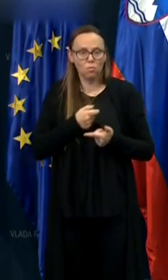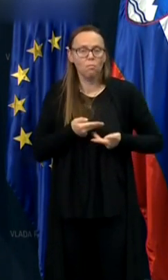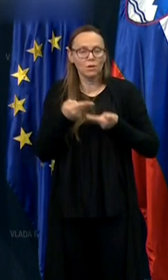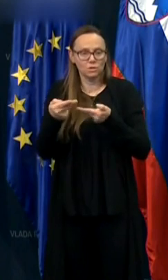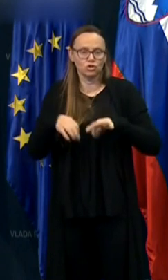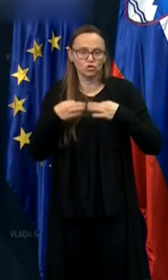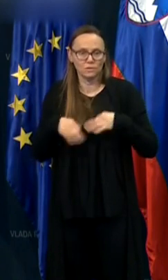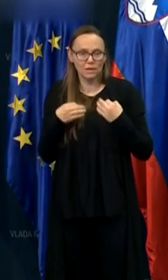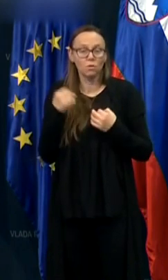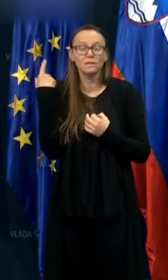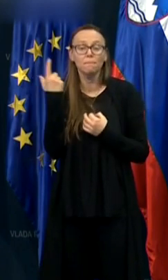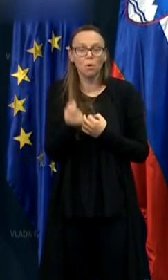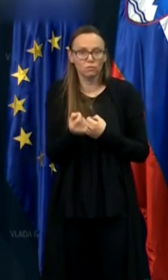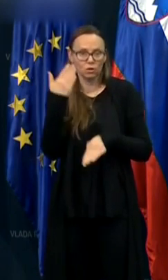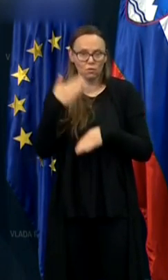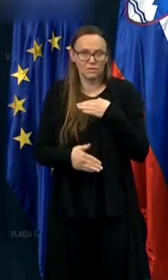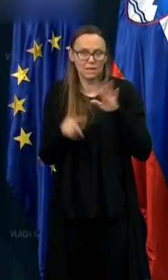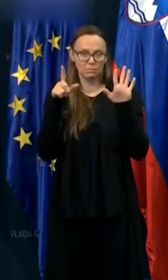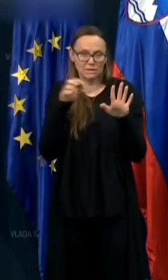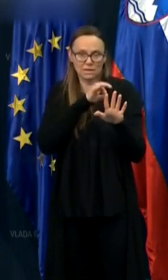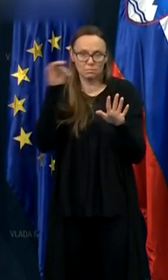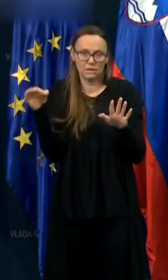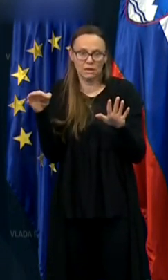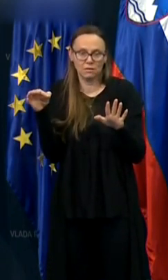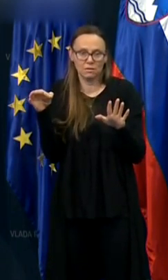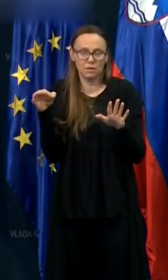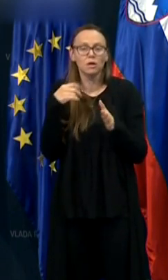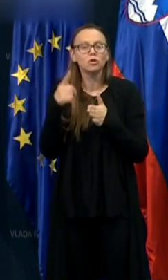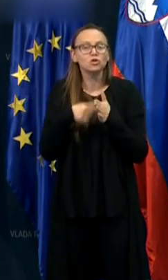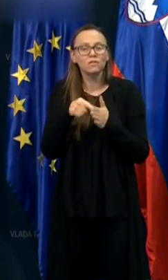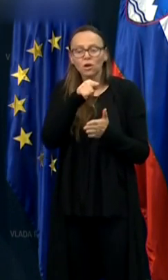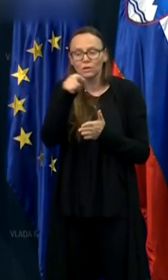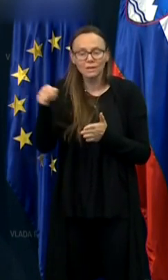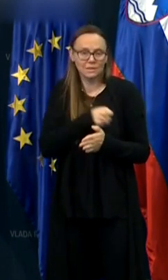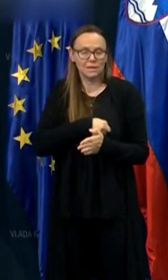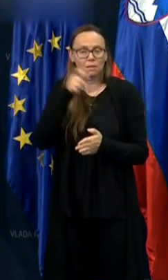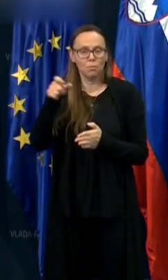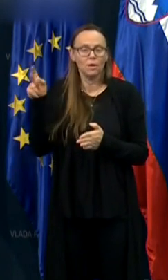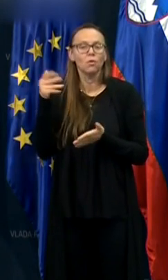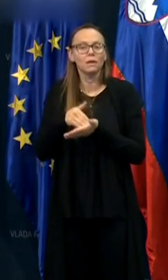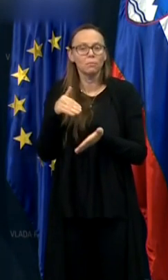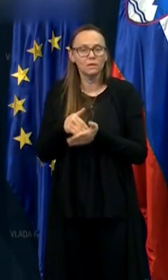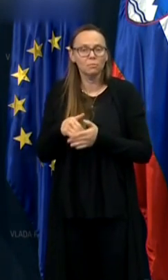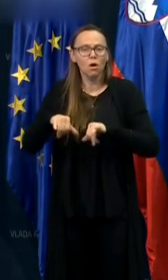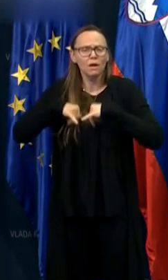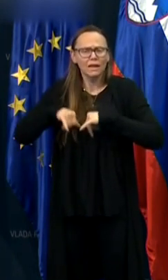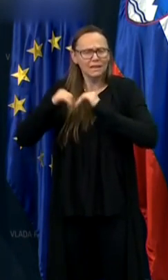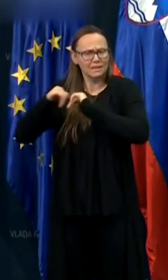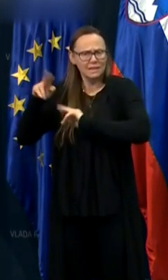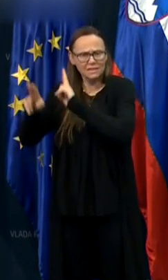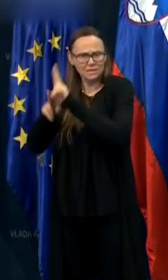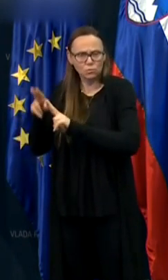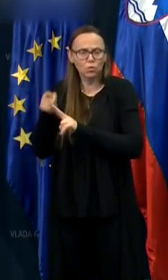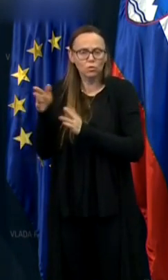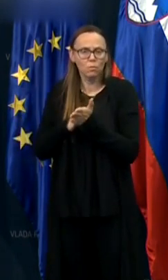se je podvojilo v zadnjih 7 dneh. Število tistih bolnikov, ki potrebujejo intenzivno zdravljenje, se pravi